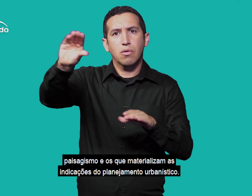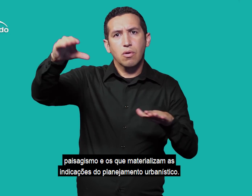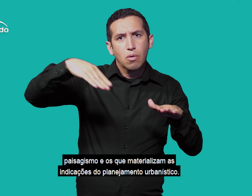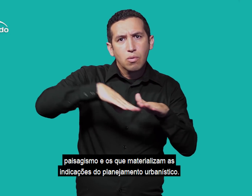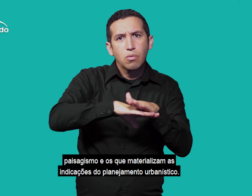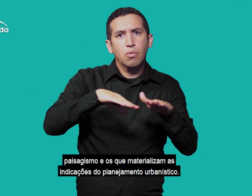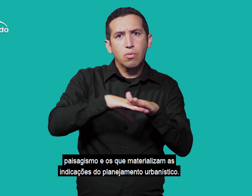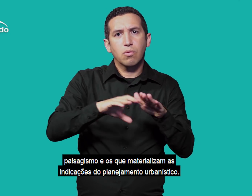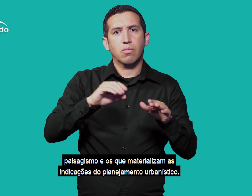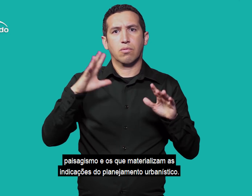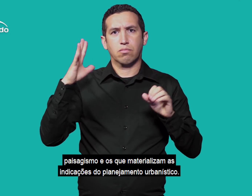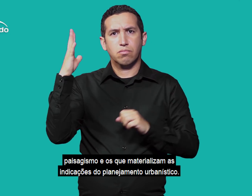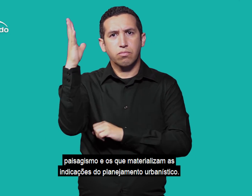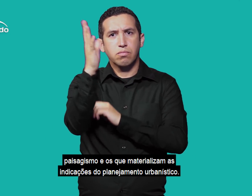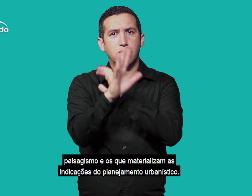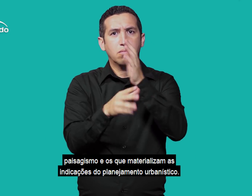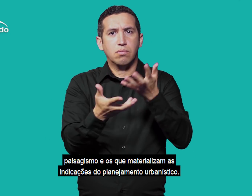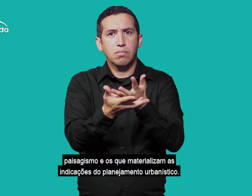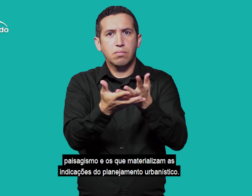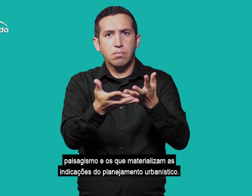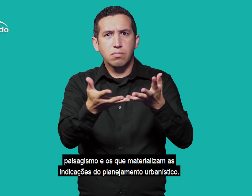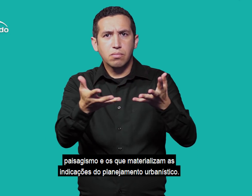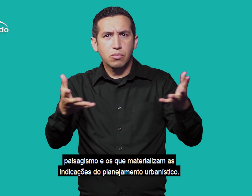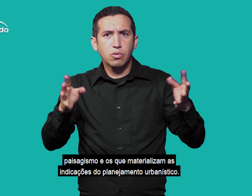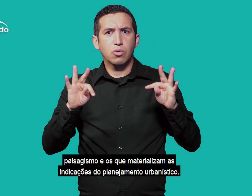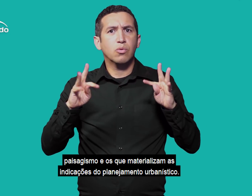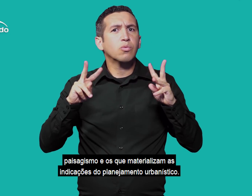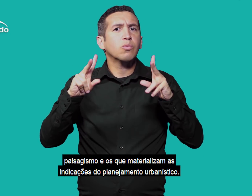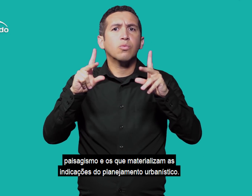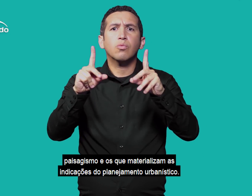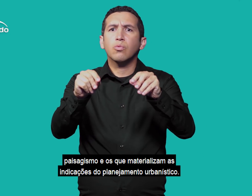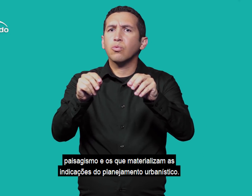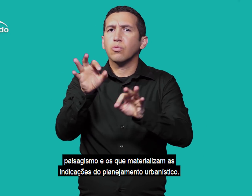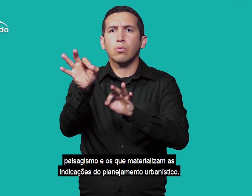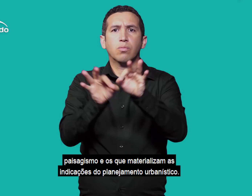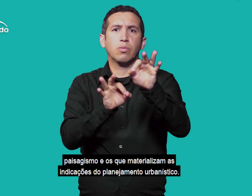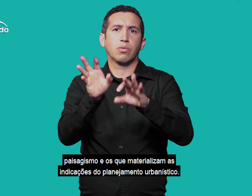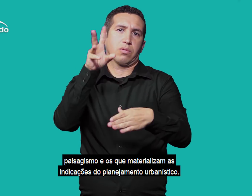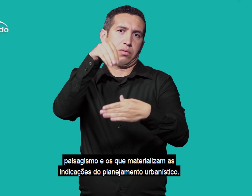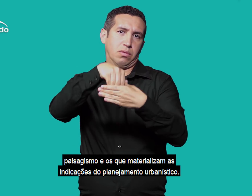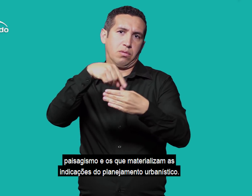paisagismo e os que materializam as indicações do planejamento urbanístico